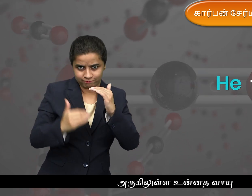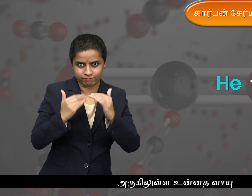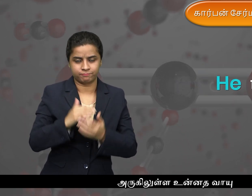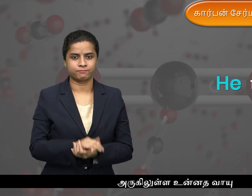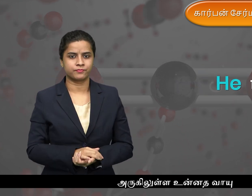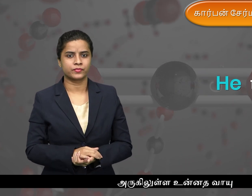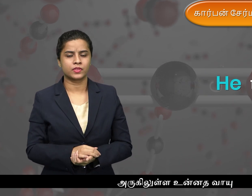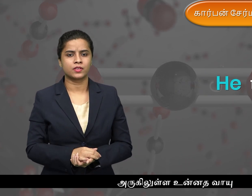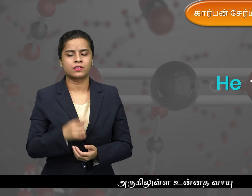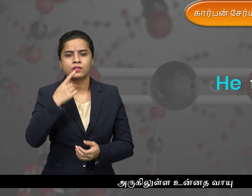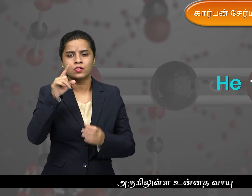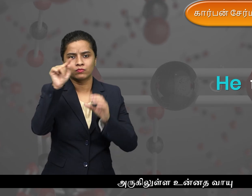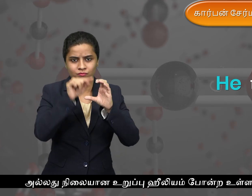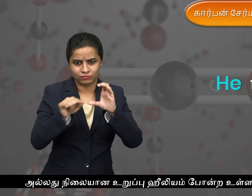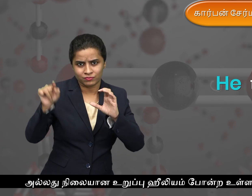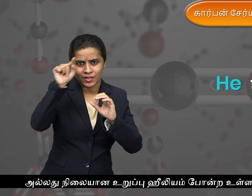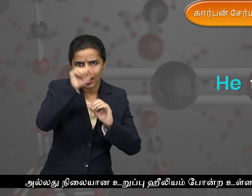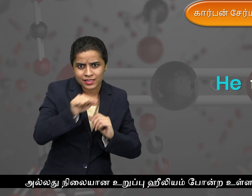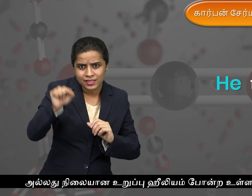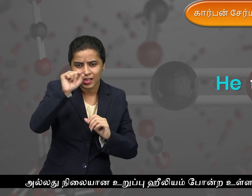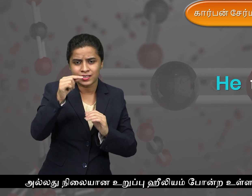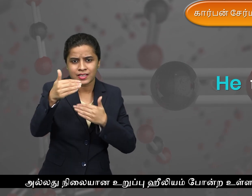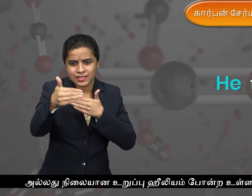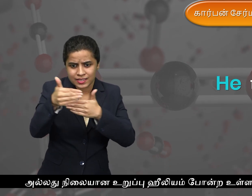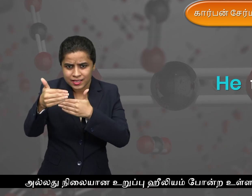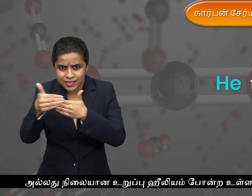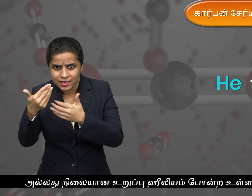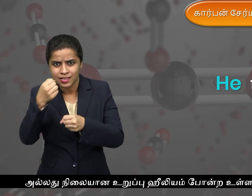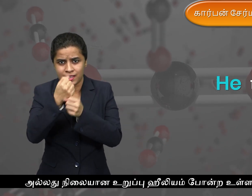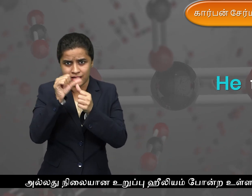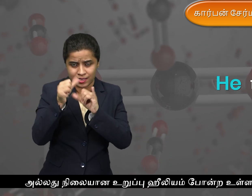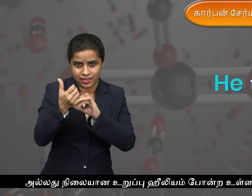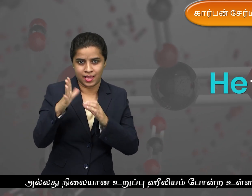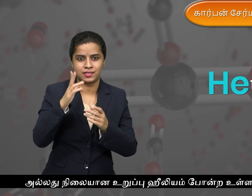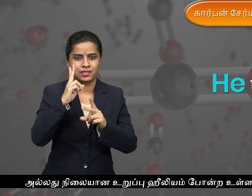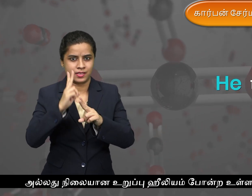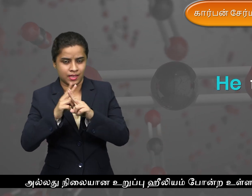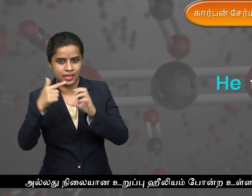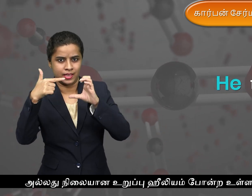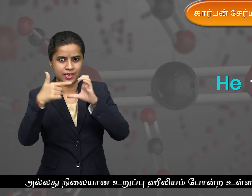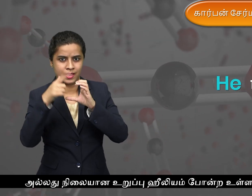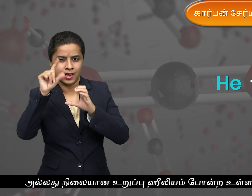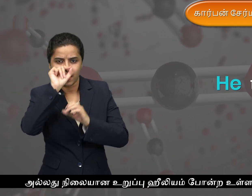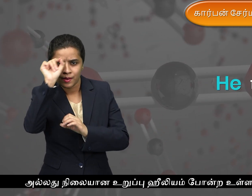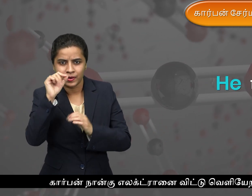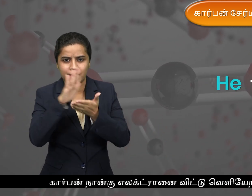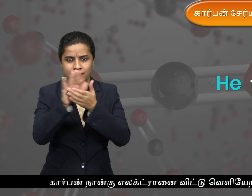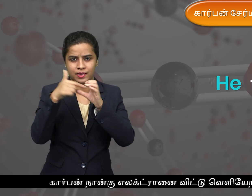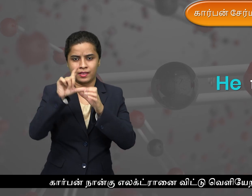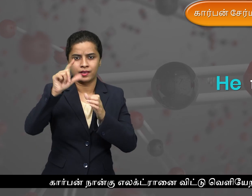அருகில் உள்ள உன்னத வாயு அல்லது நிலையான உறுப்பு ஹீலியம் போன்ற உள்ளமைவை அடைய கார்பன்